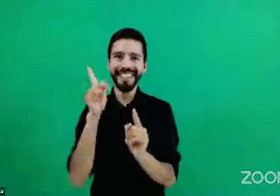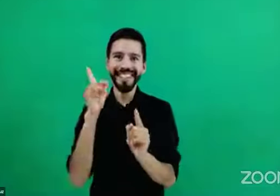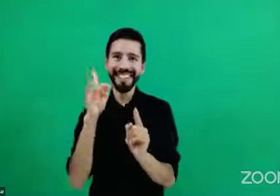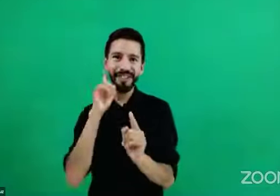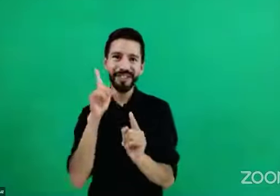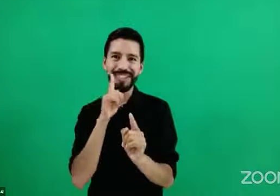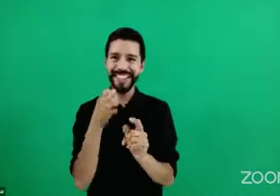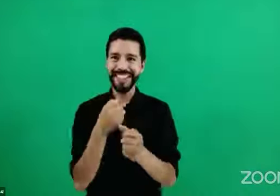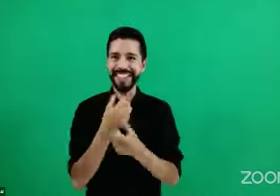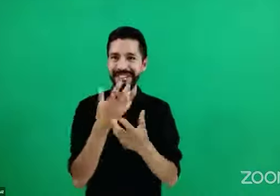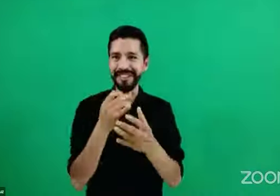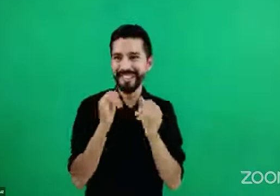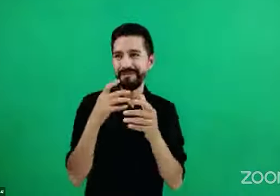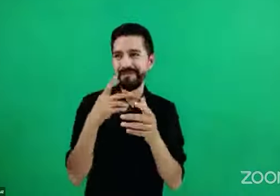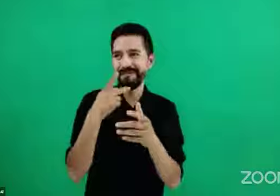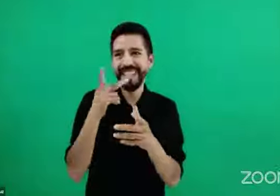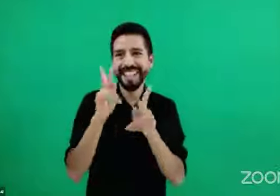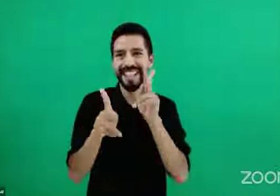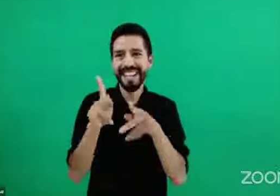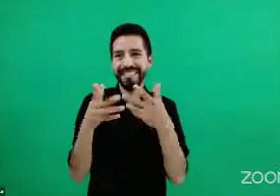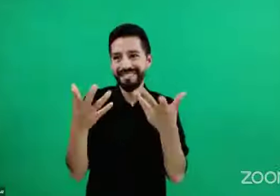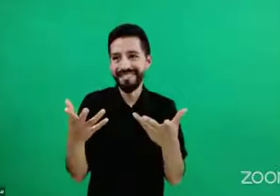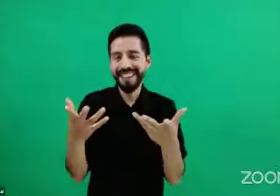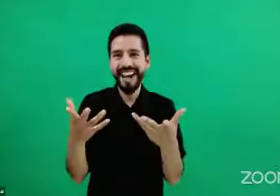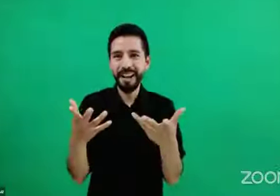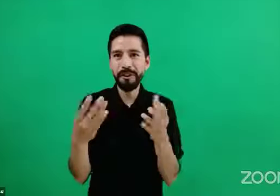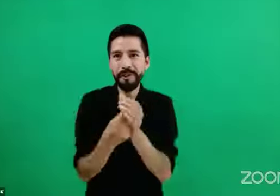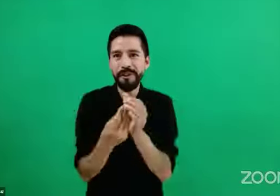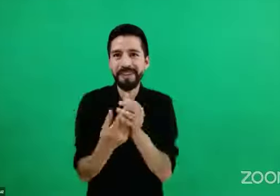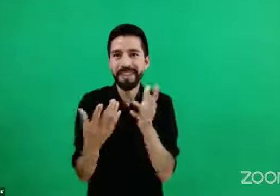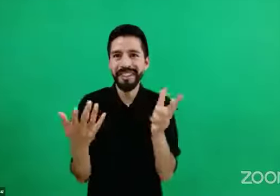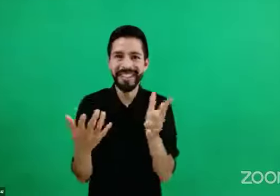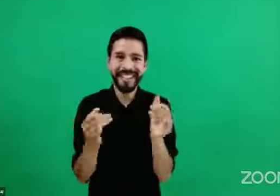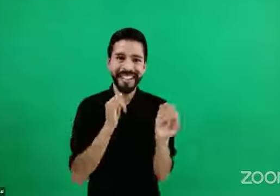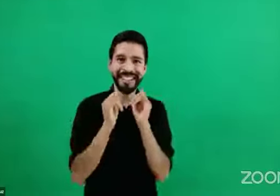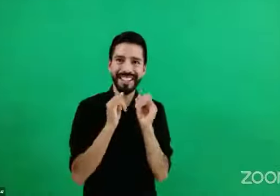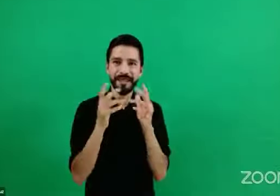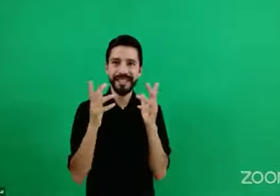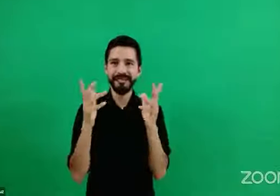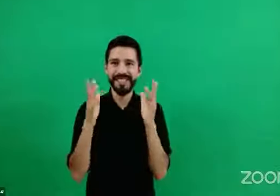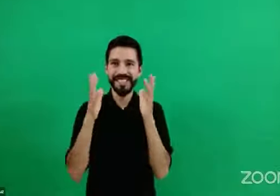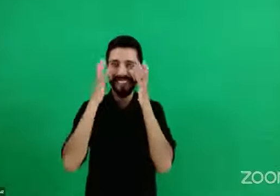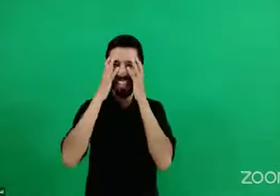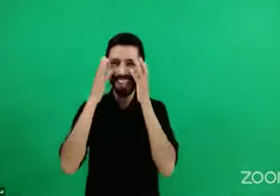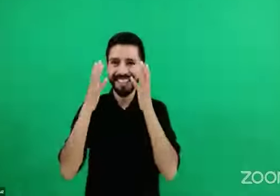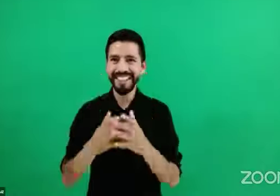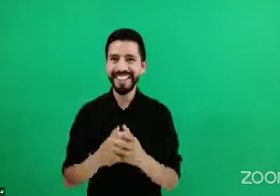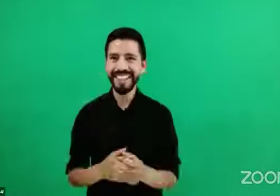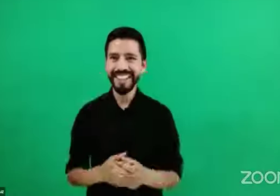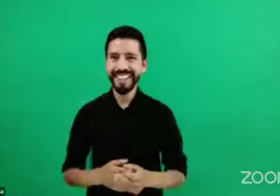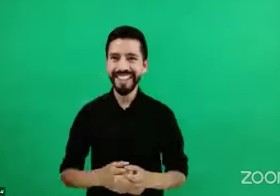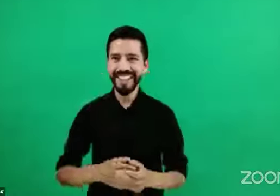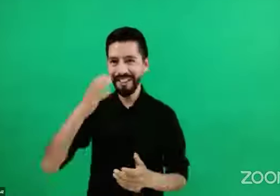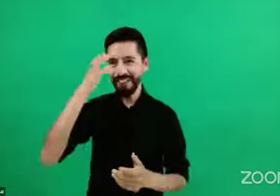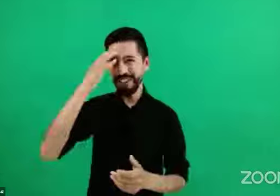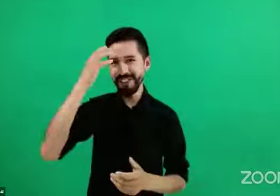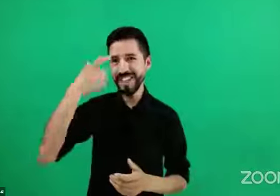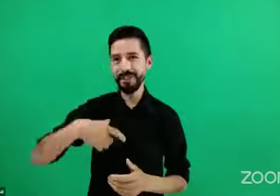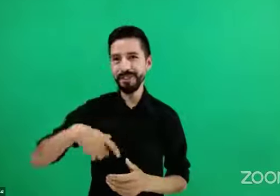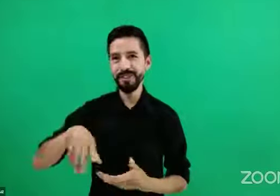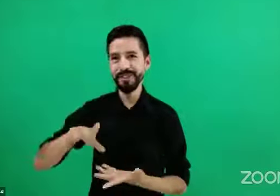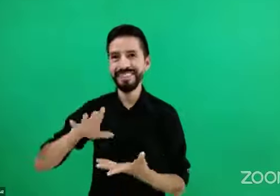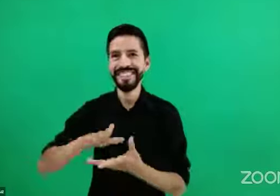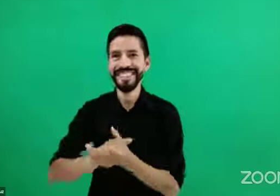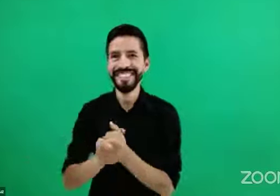intérprete y el sordo quiere platicar algo privado y que el intérprete, pues imagínate, que